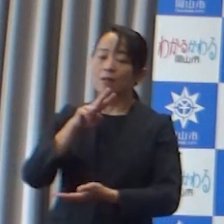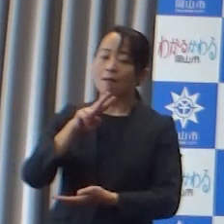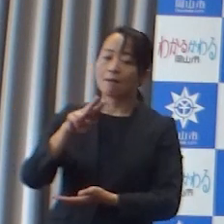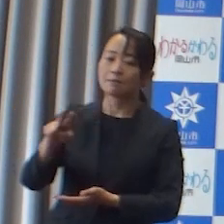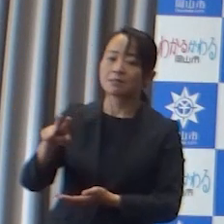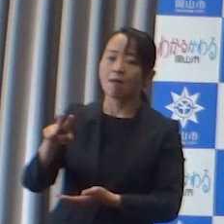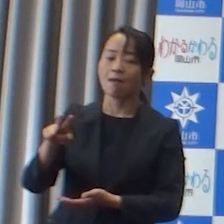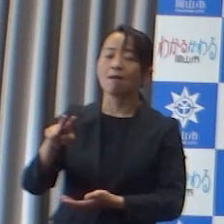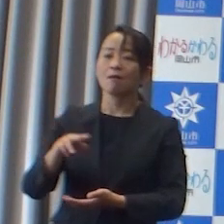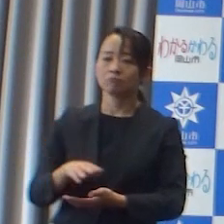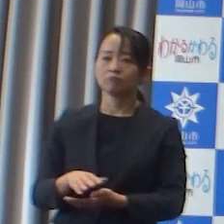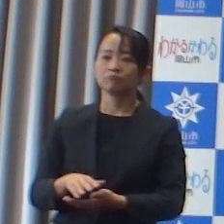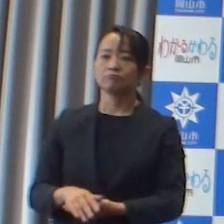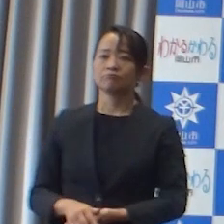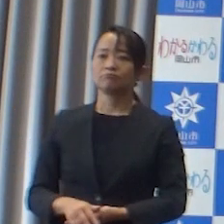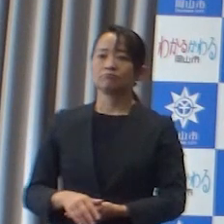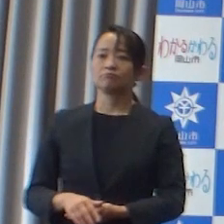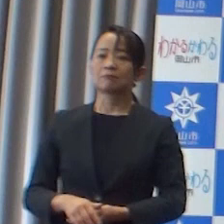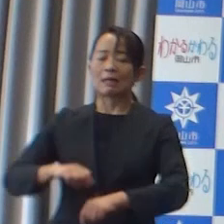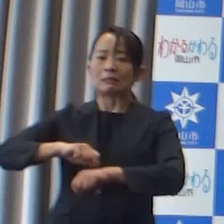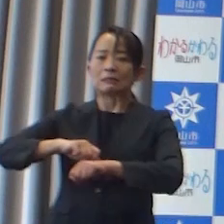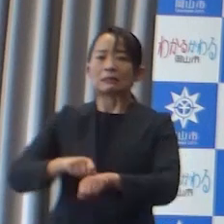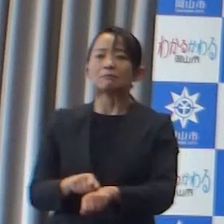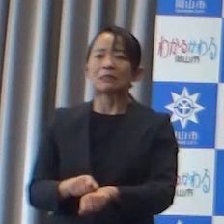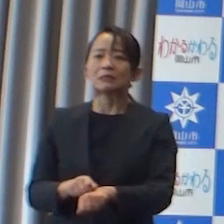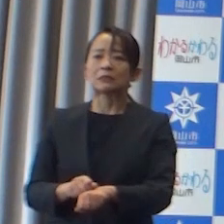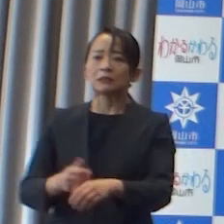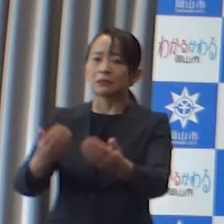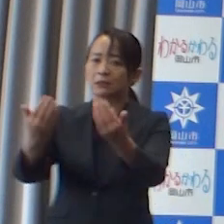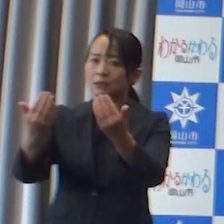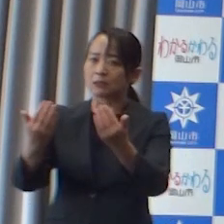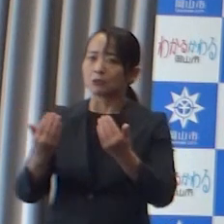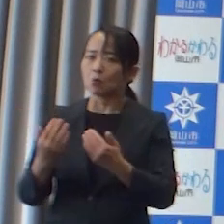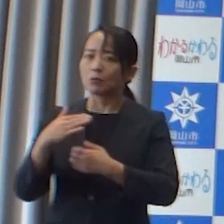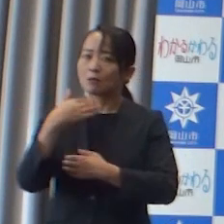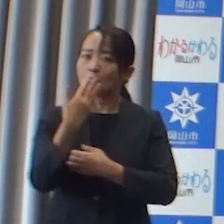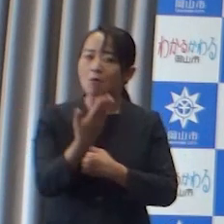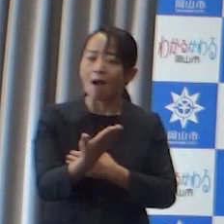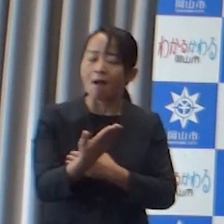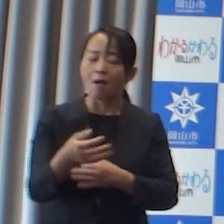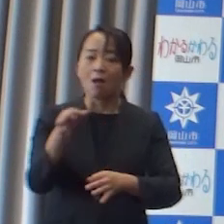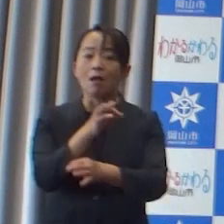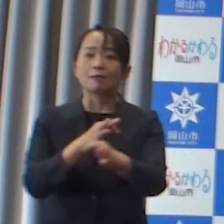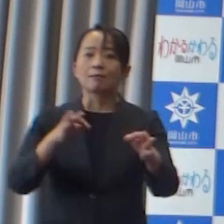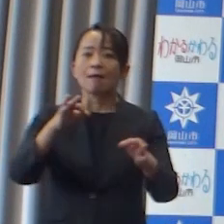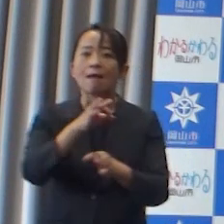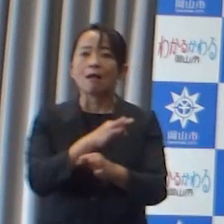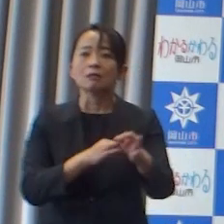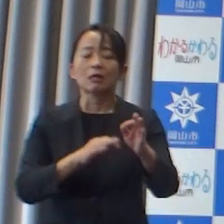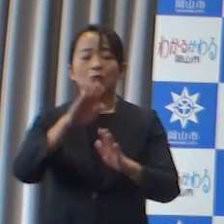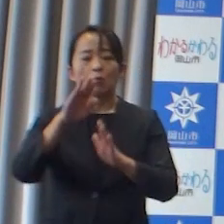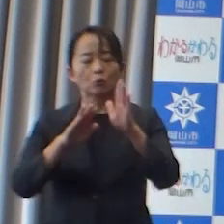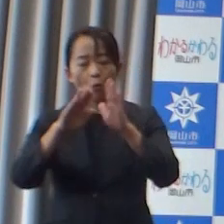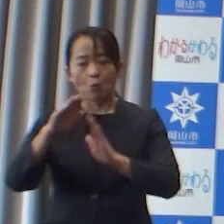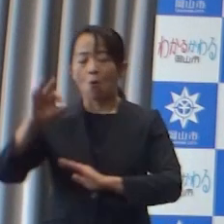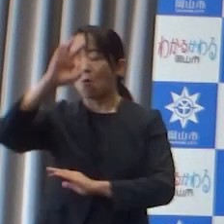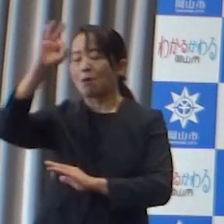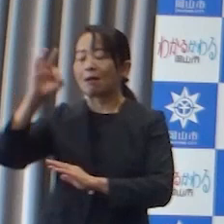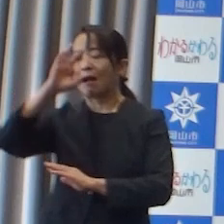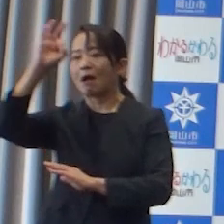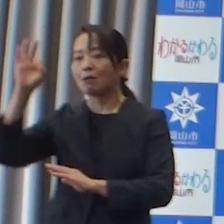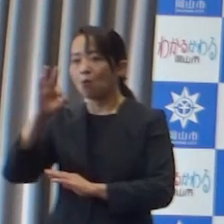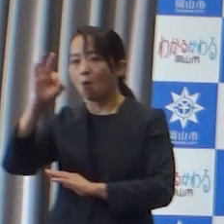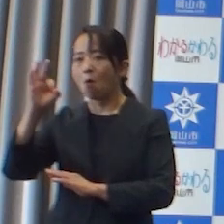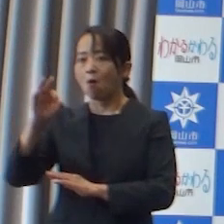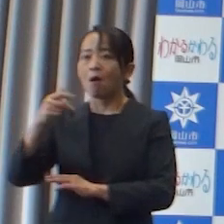ちょっとやっぱブレーキ踏むべきなのか、それともやはり先ほどおっしゃられたようにもうどんどんどんどん、まあ、経済の加速じゃないですけれども、観光の加速、市